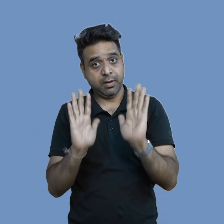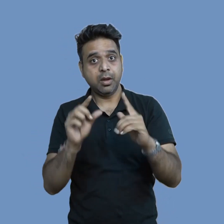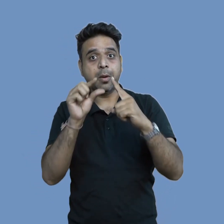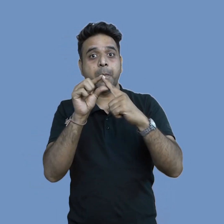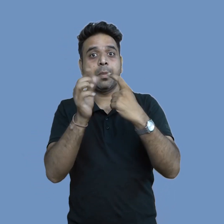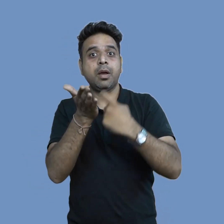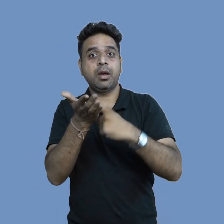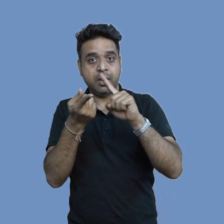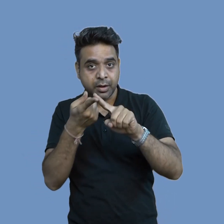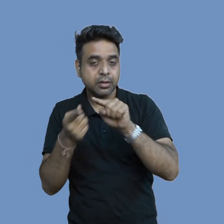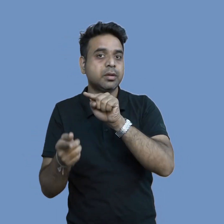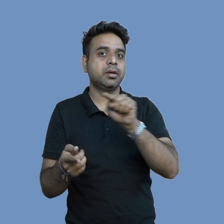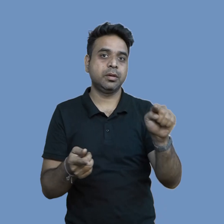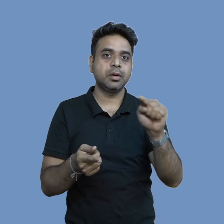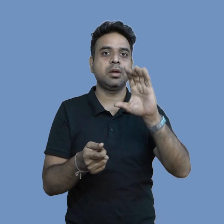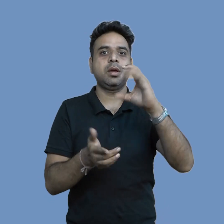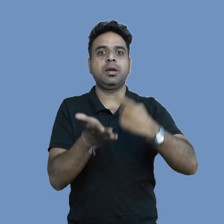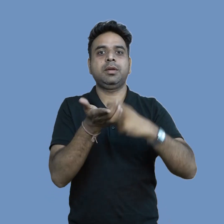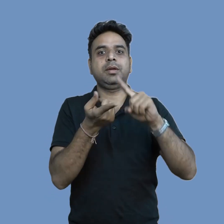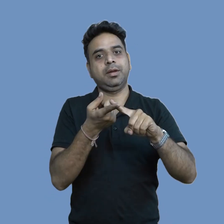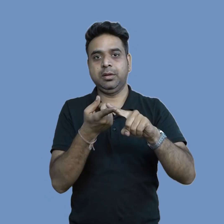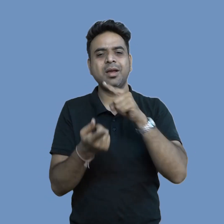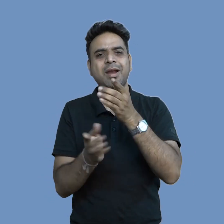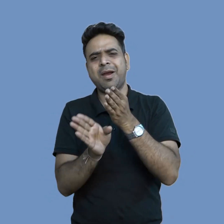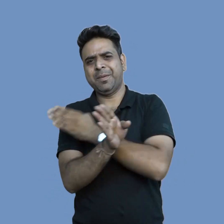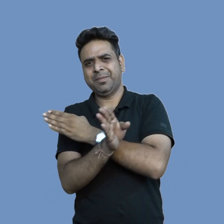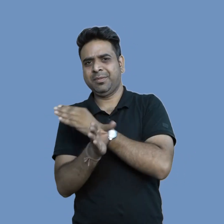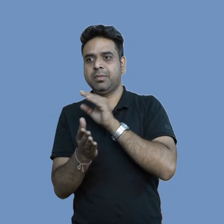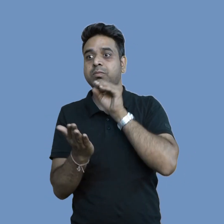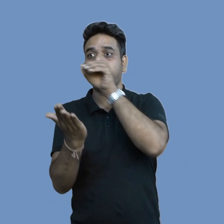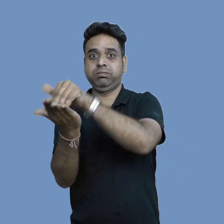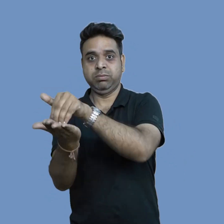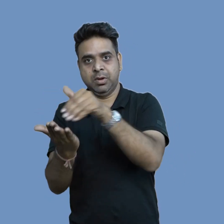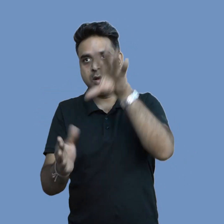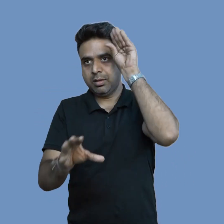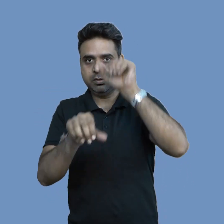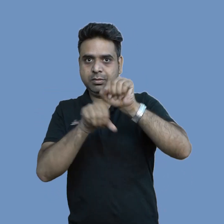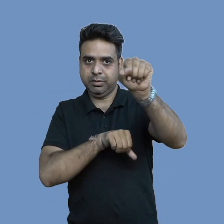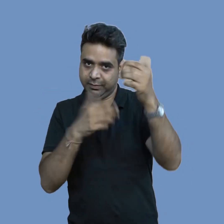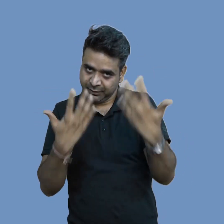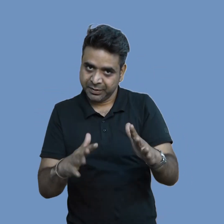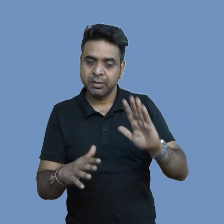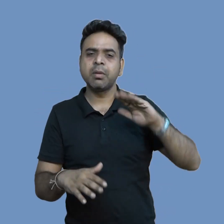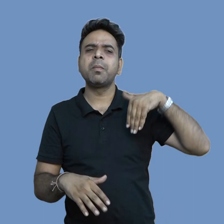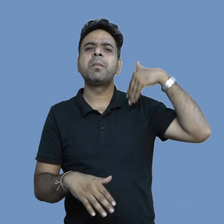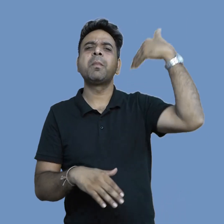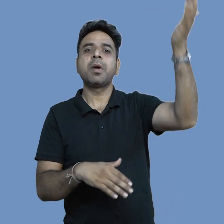इनको प्री सीआरई पॉइंट्स मिलेंगे जो कि आने वाले समय में ये लोग अपने सीआरआर नंबर के साथ जोड़ सकेंगे और उसका लाभ ले